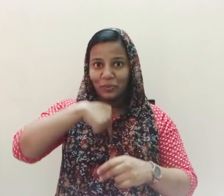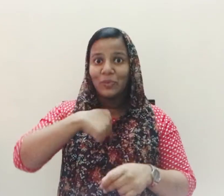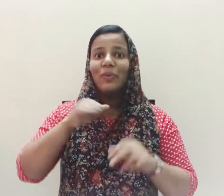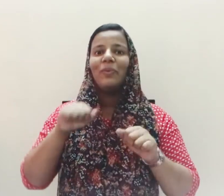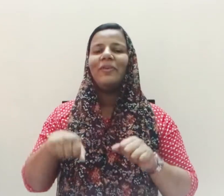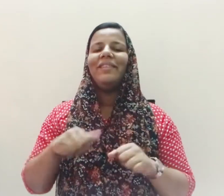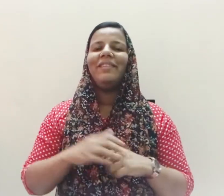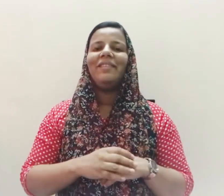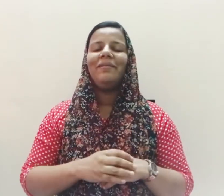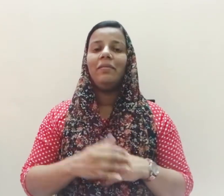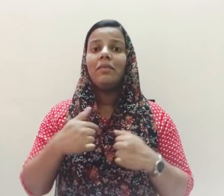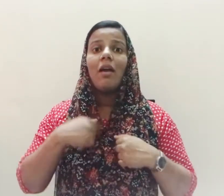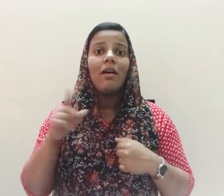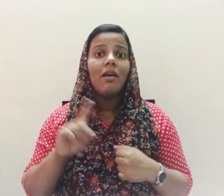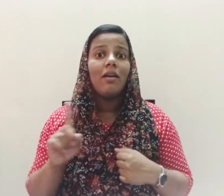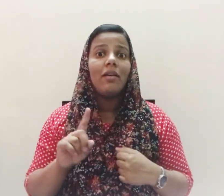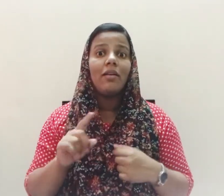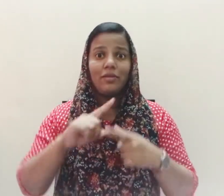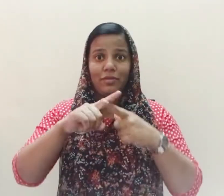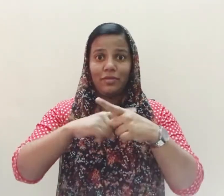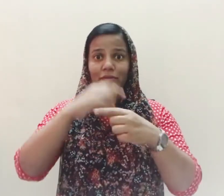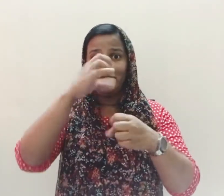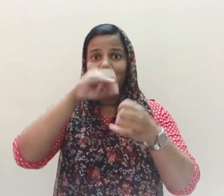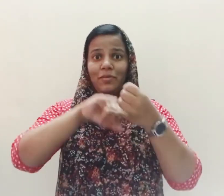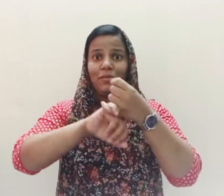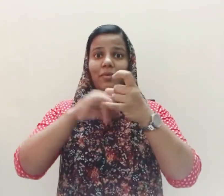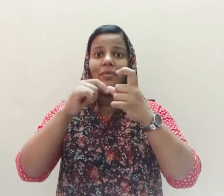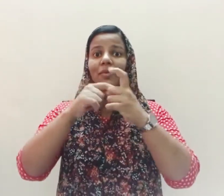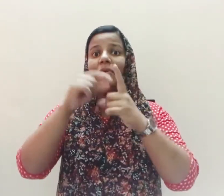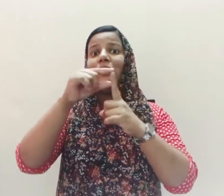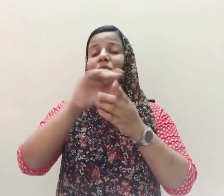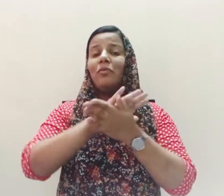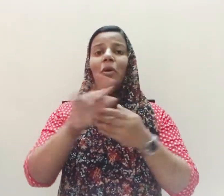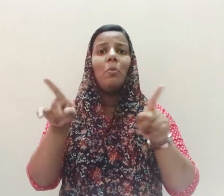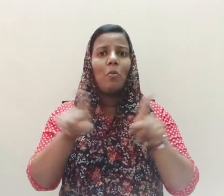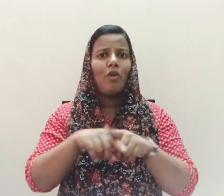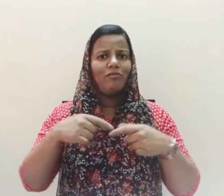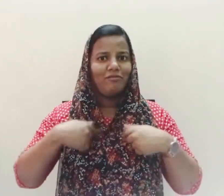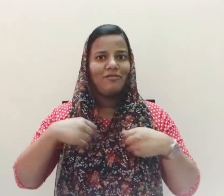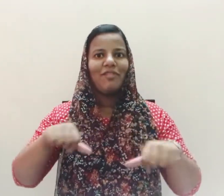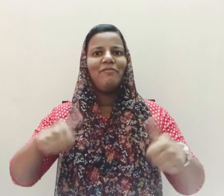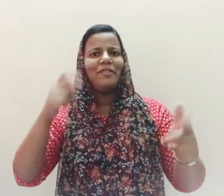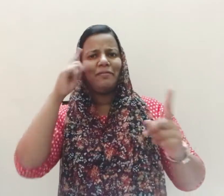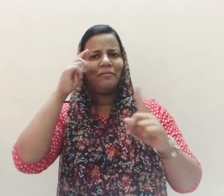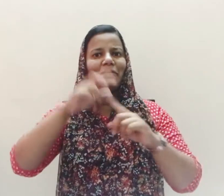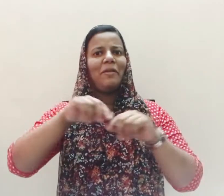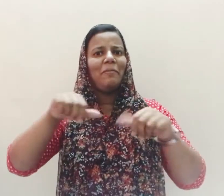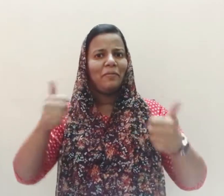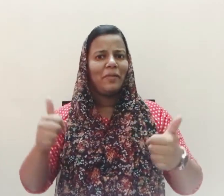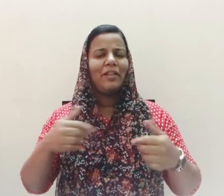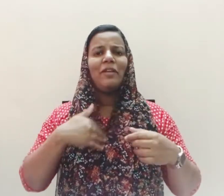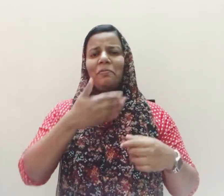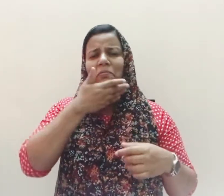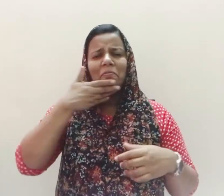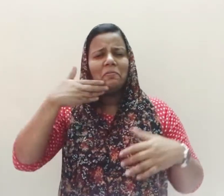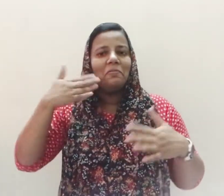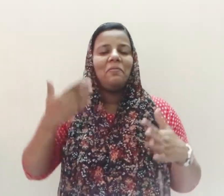യേശുവിൻ്റെ കൂടെയുണ്ട്. അപ്പം ഞാനാരാ, ജോസഫിനെ പോലെ തന്നെ ഞാനും ജയാളിയാണ്, ഞാനും സമൃദ്ധിയുള്ളവനാണ്. അല്ലാതെ നിങ്ങളുടെ പണമോ